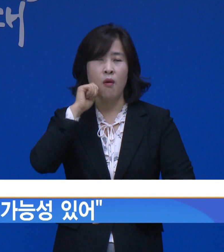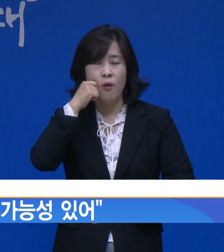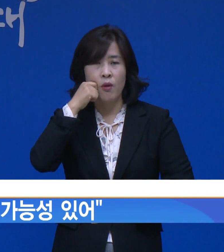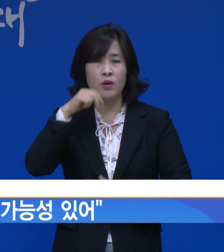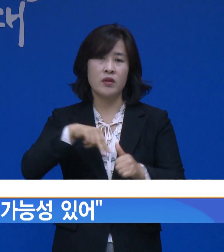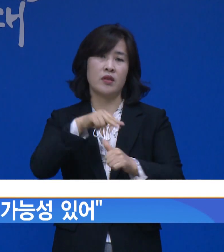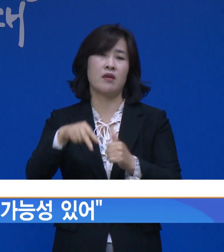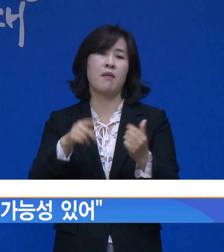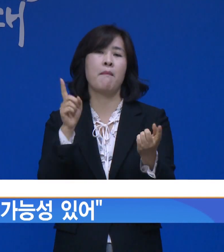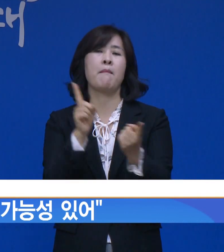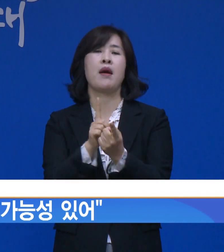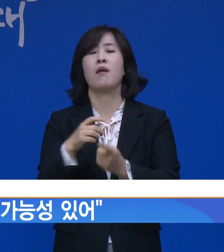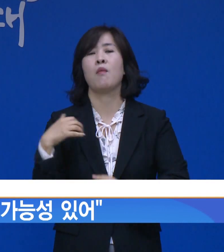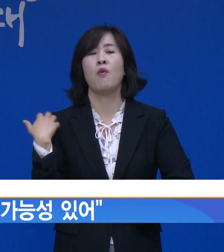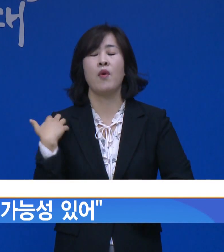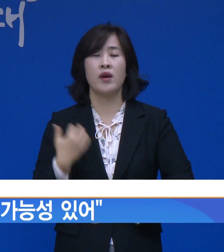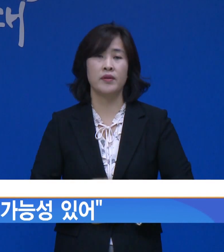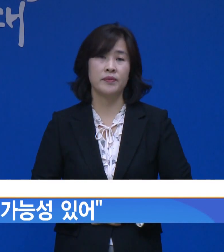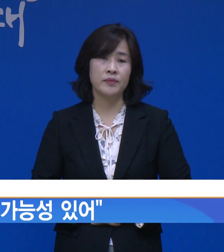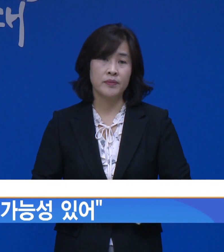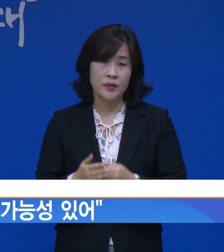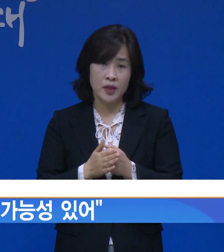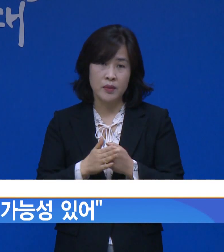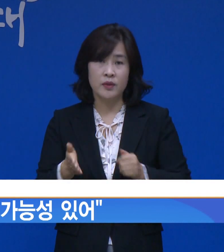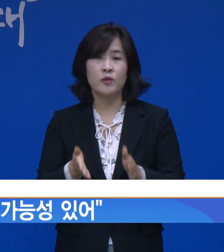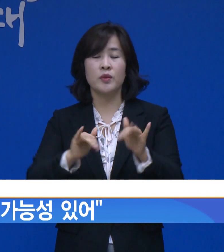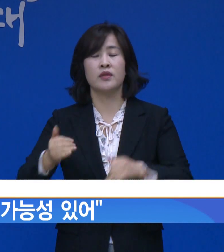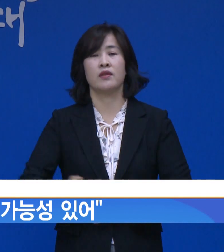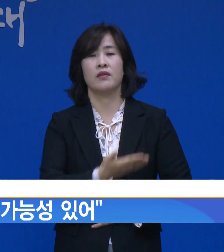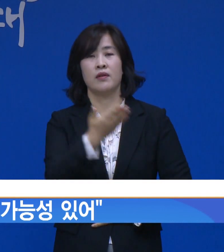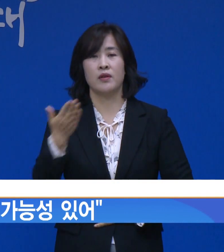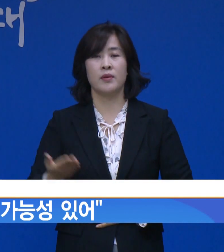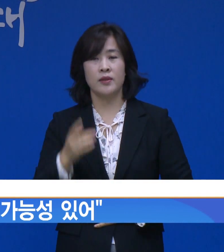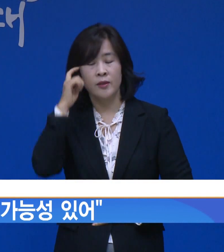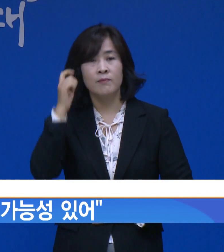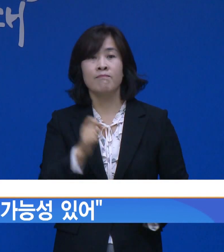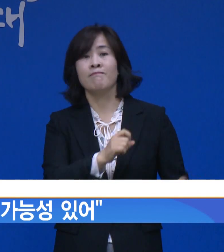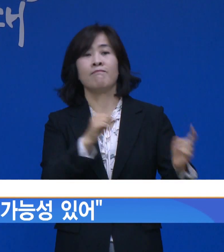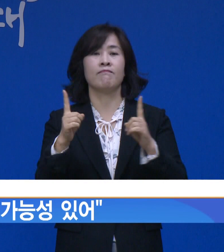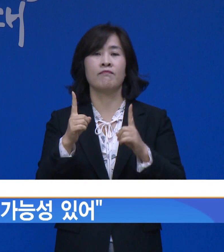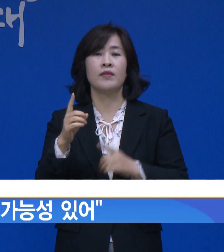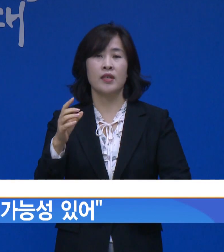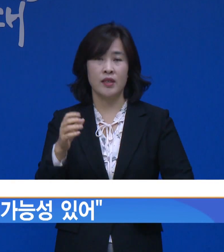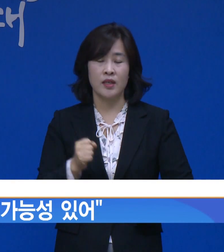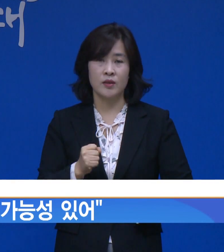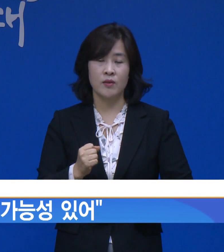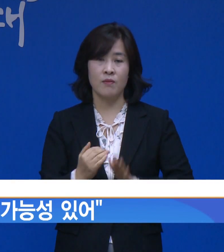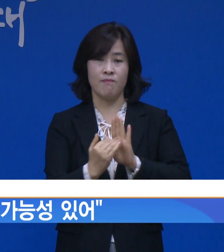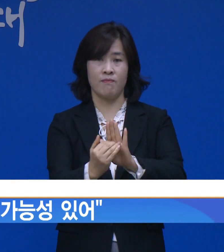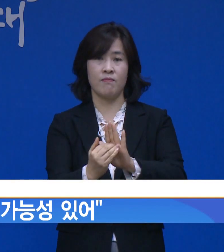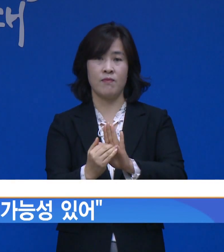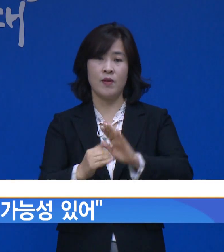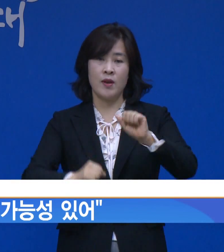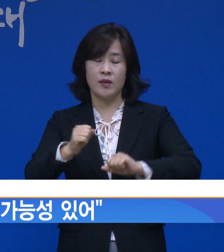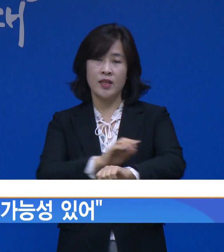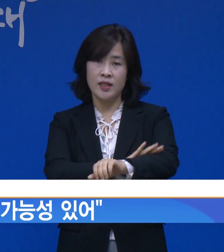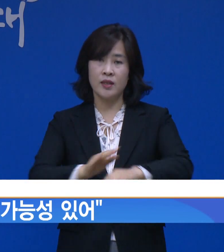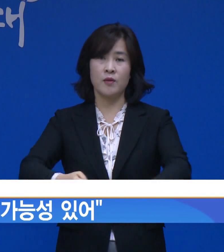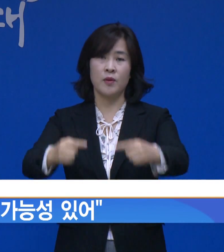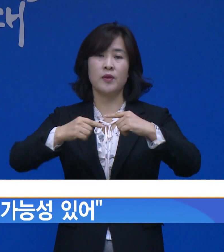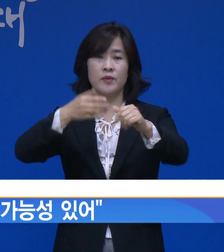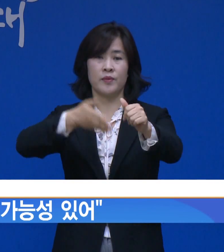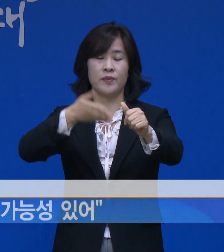어려운 상황이 올 수도 있어서 도민 여러분께서는 경각심을 갖고 방역에 동참해